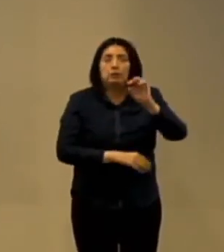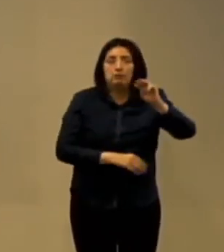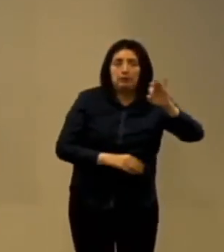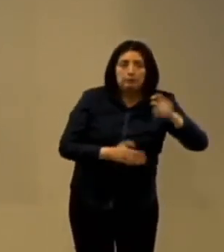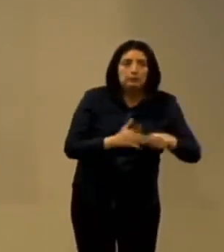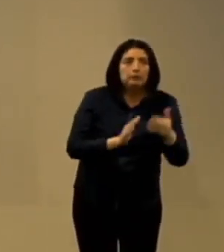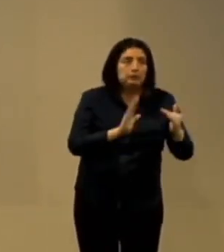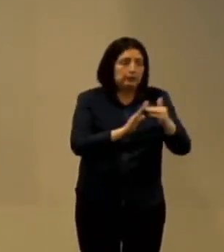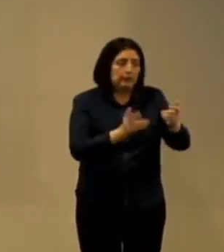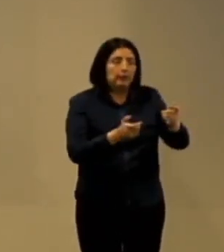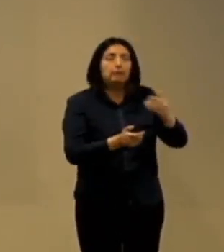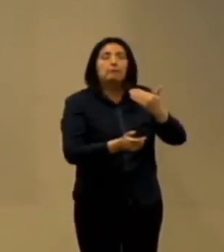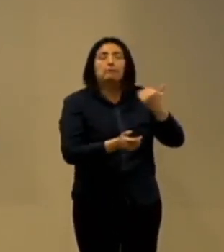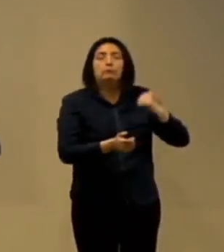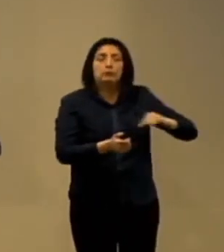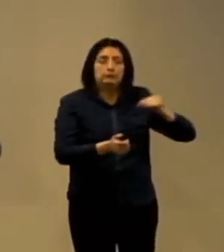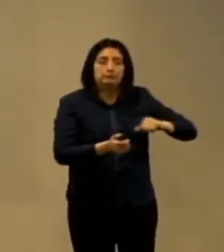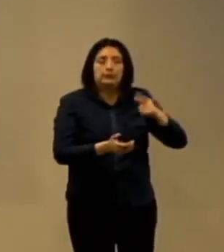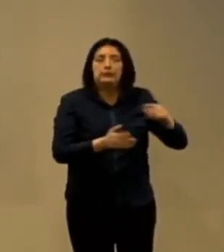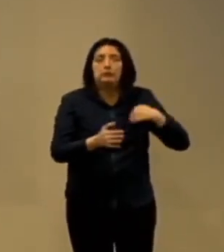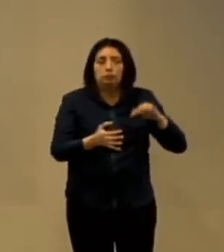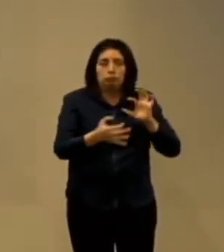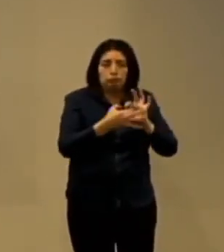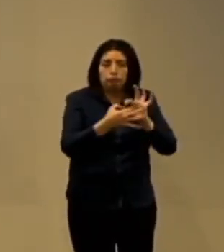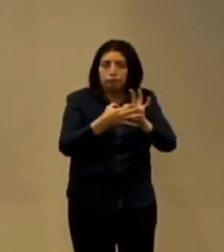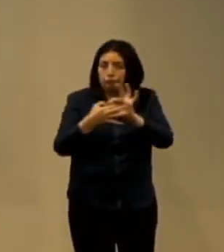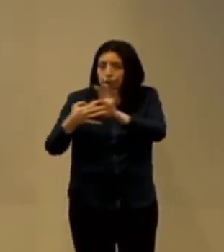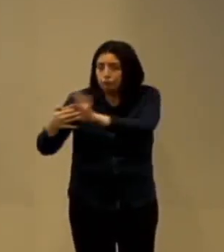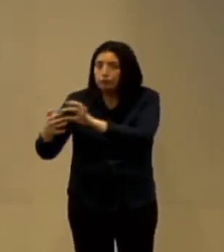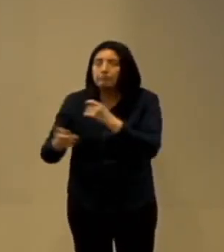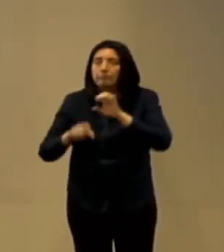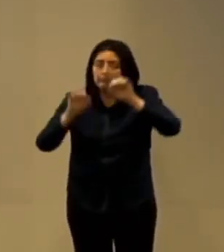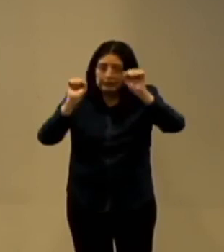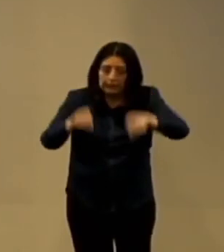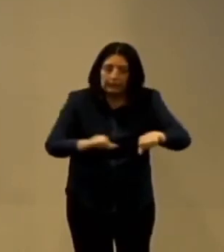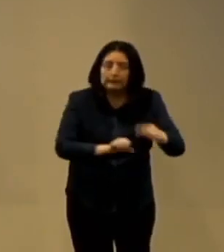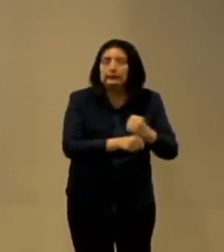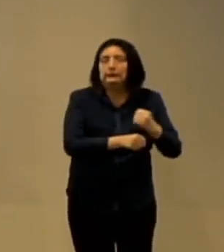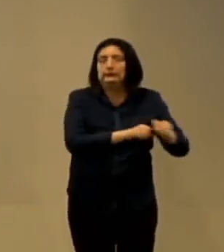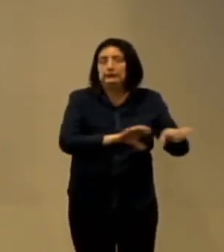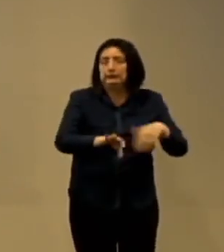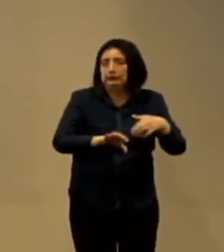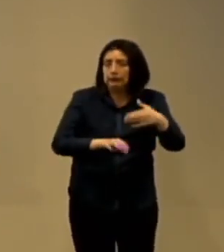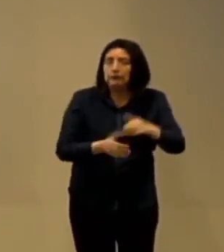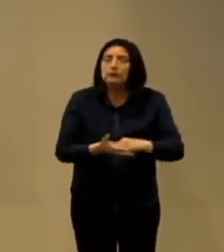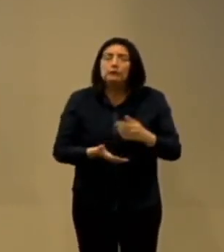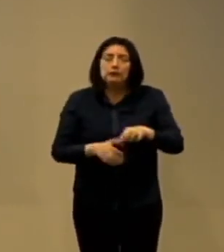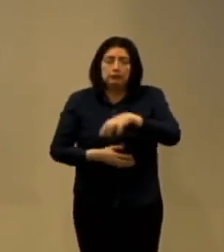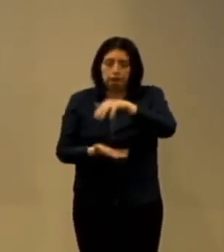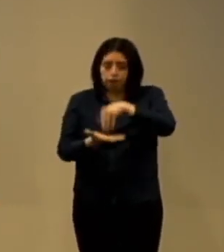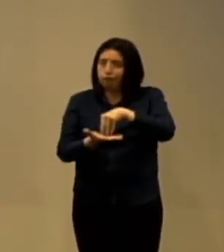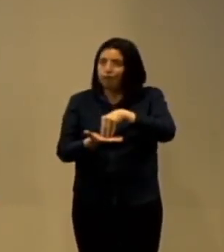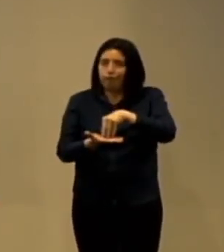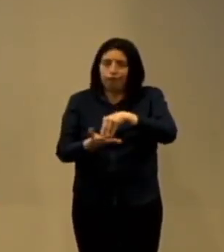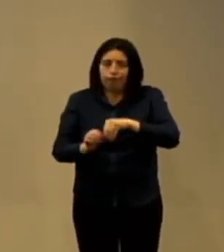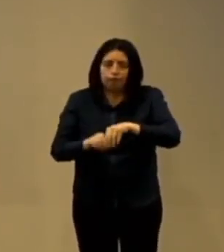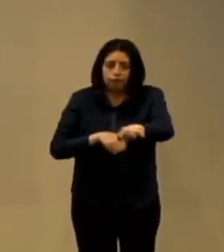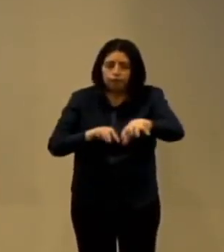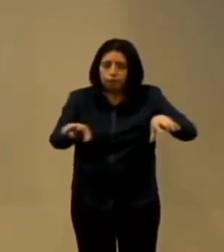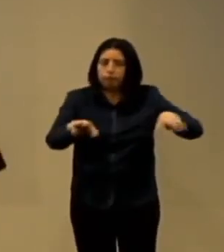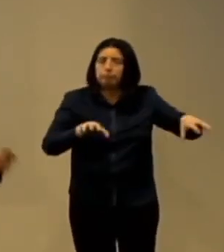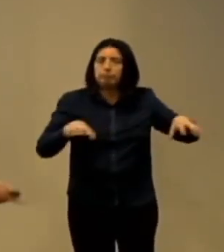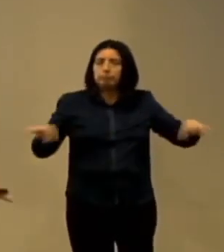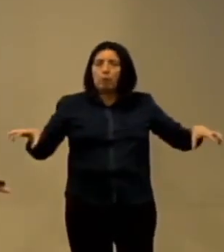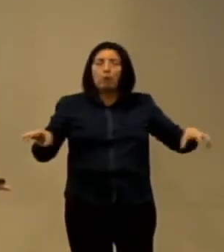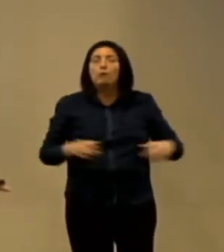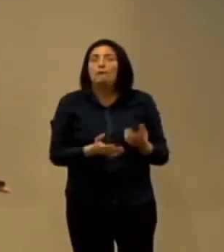gobierno local con el que tenemos que ligarnos para desarrollar y descentralizarnos como país, en un país